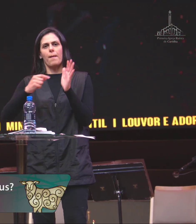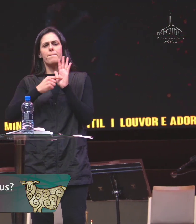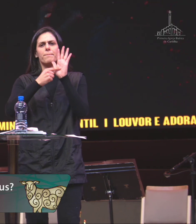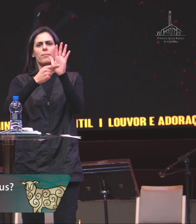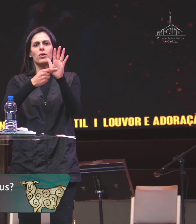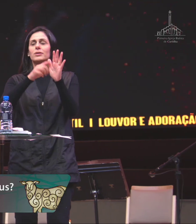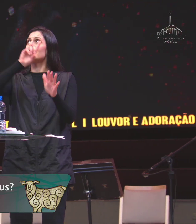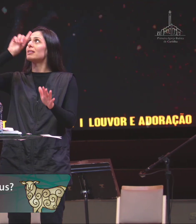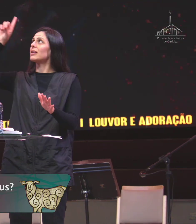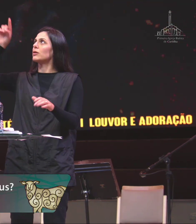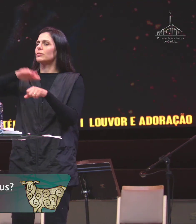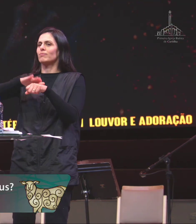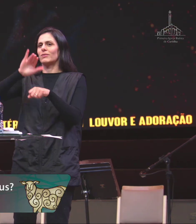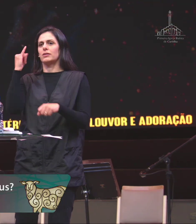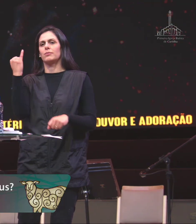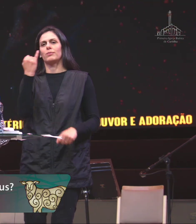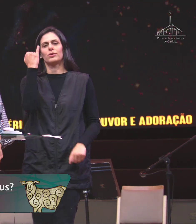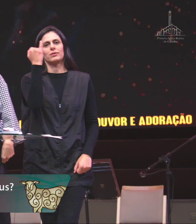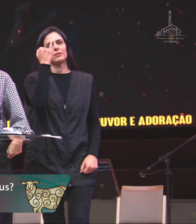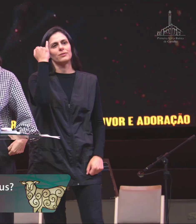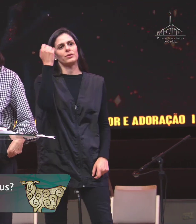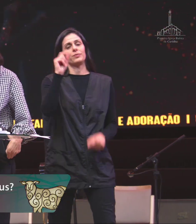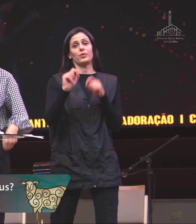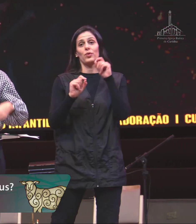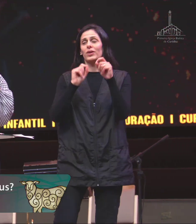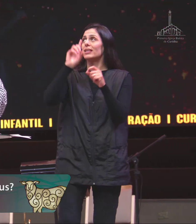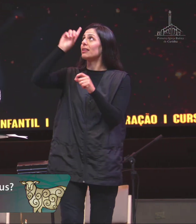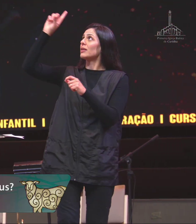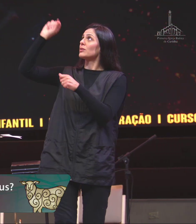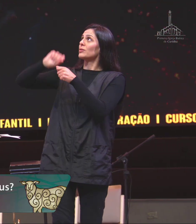É uma pergunta retórica, tá bom? Mas reflita aí.